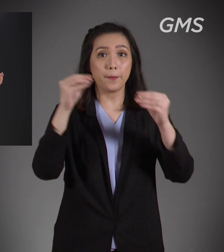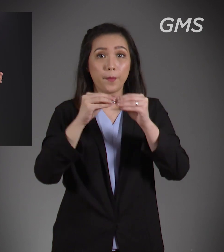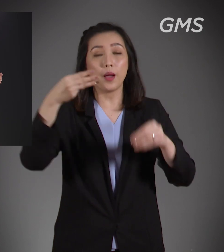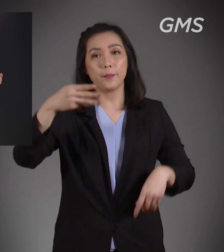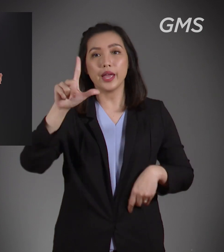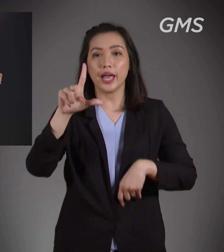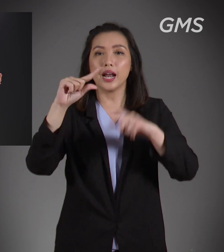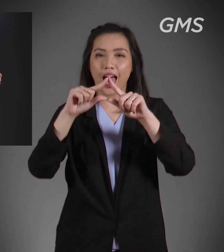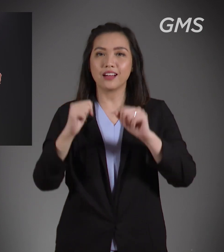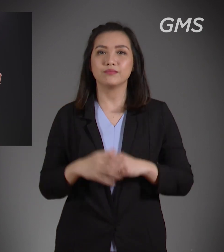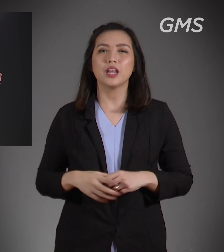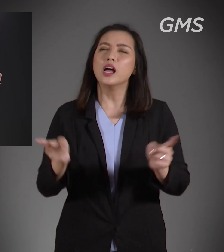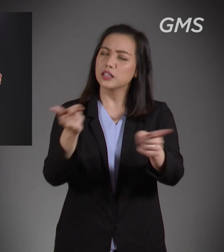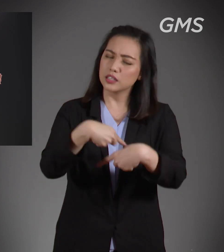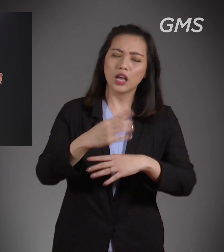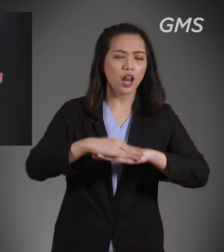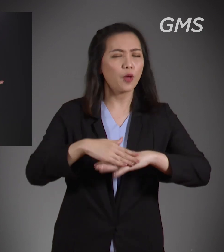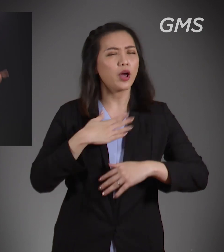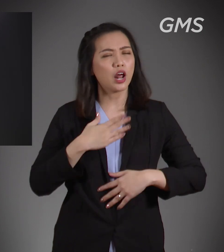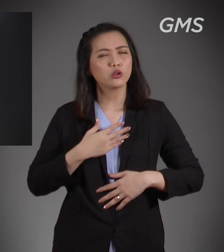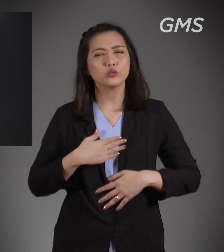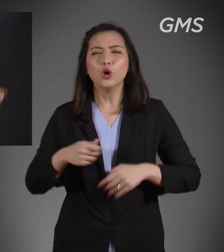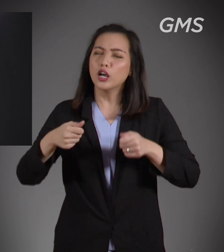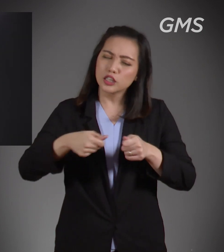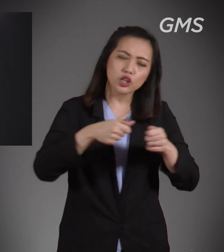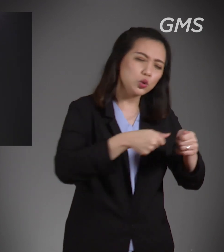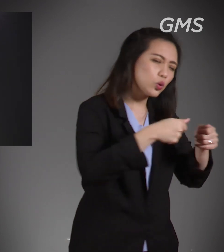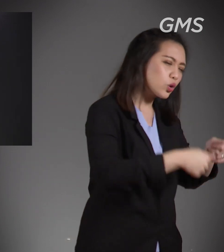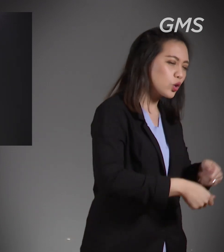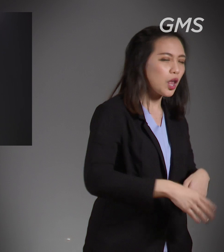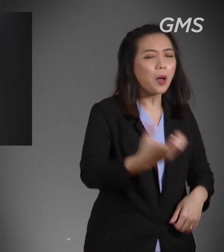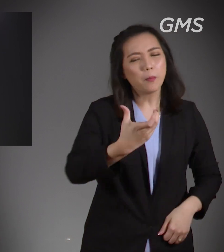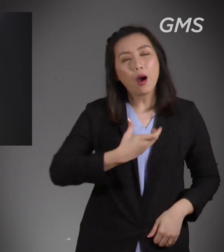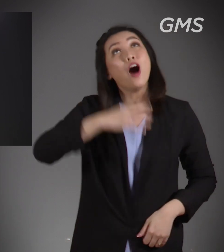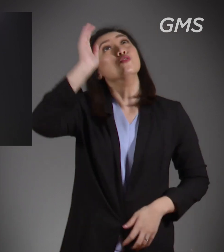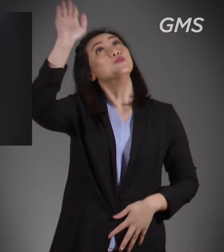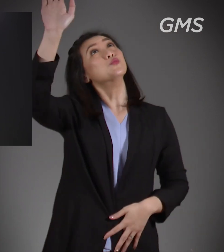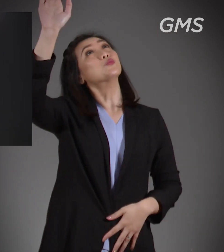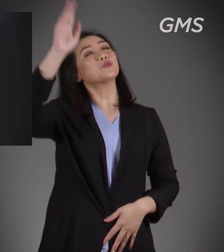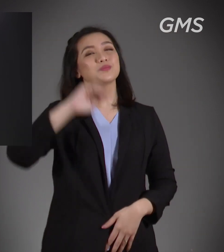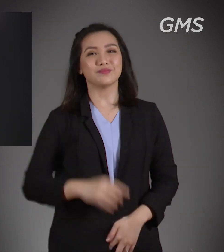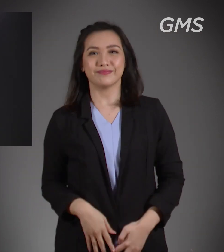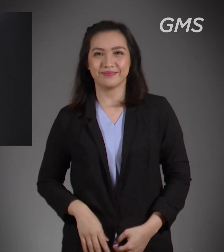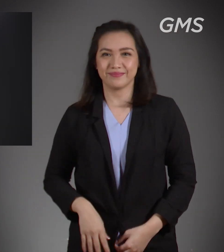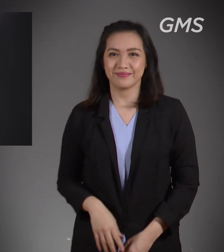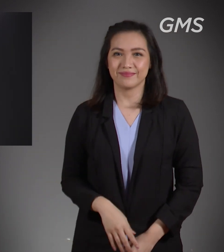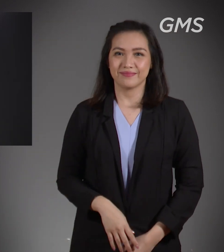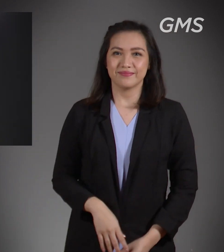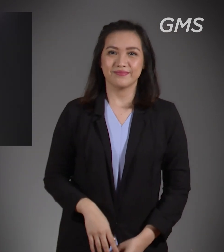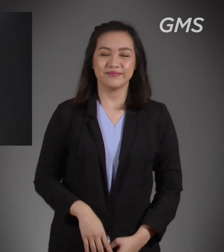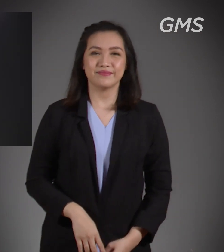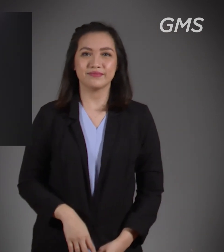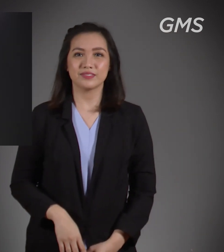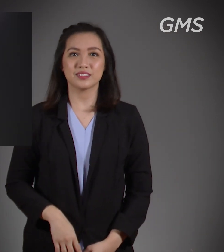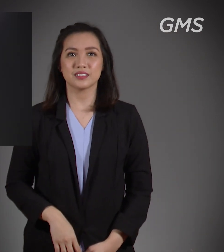me, jadilah kepadaku sesuai dengan firman-Mu. Orang yang begitu biasanya akan menemukan Allah yang berkasih karunia dalam hidupnya. Tapi orang